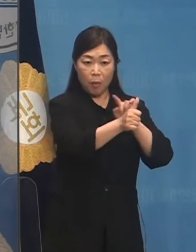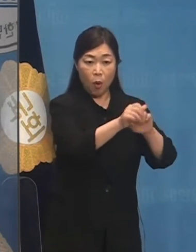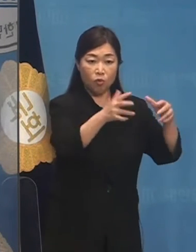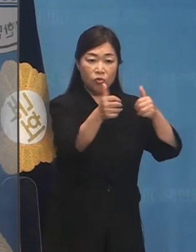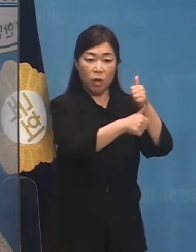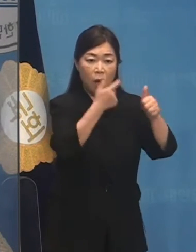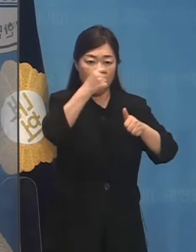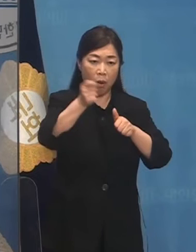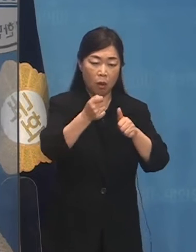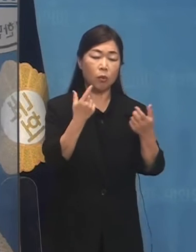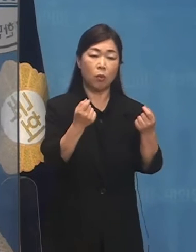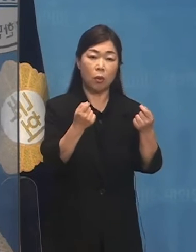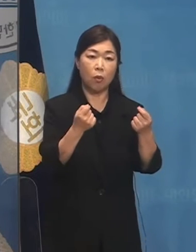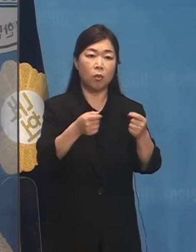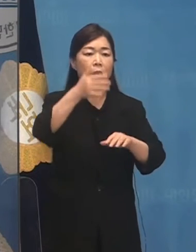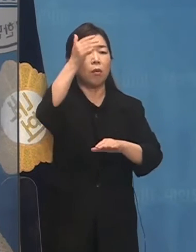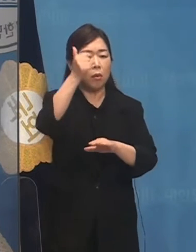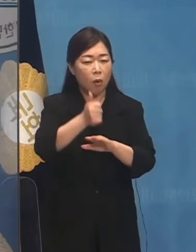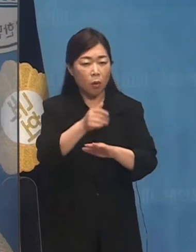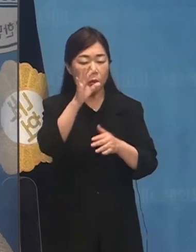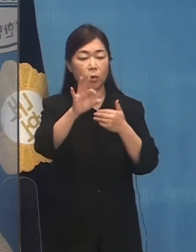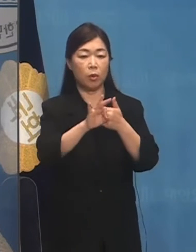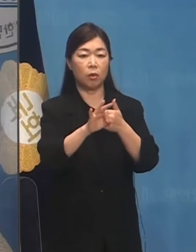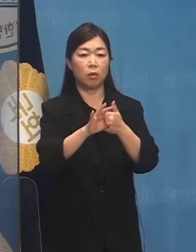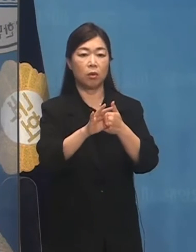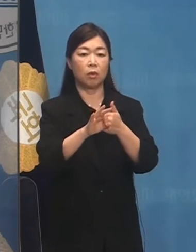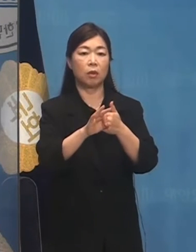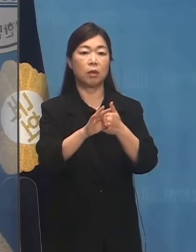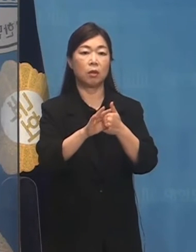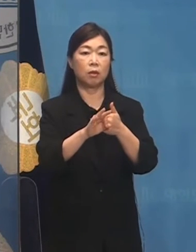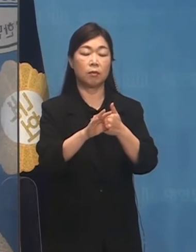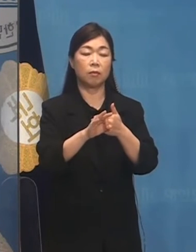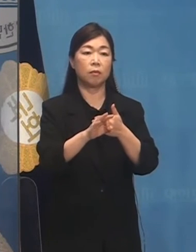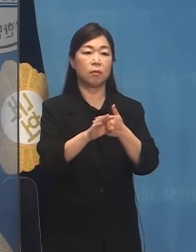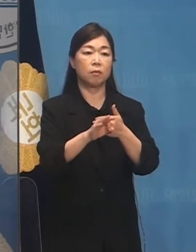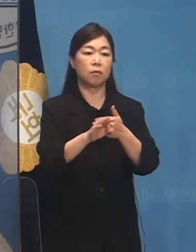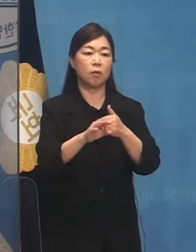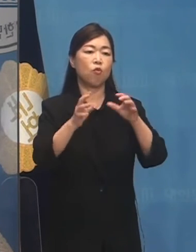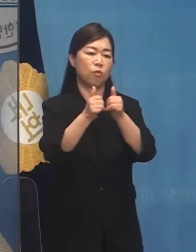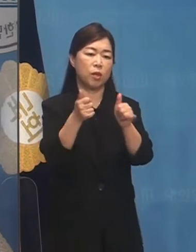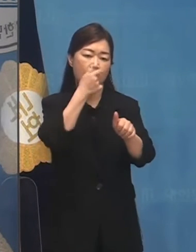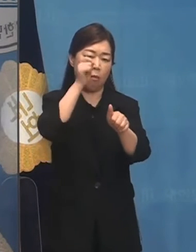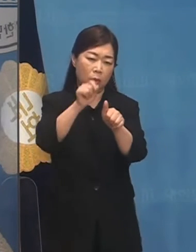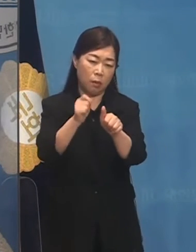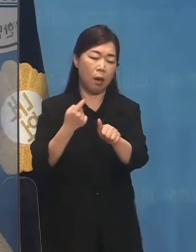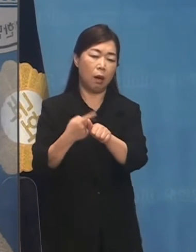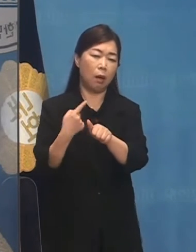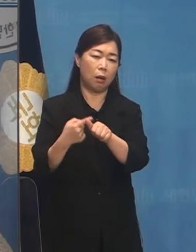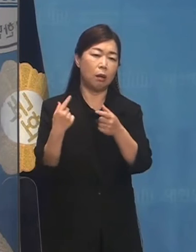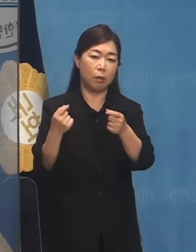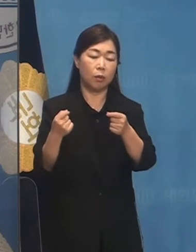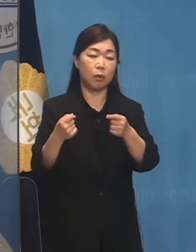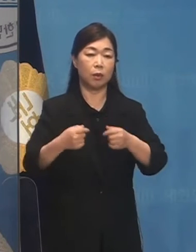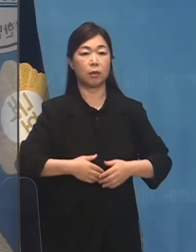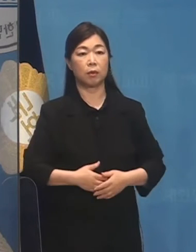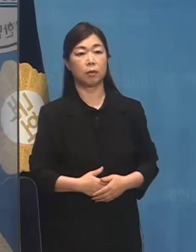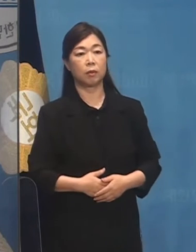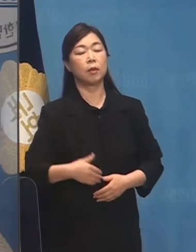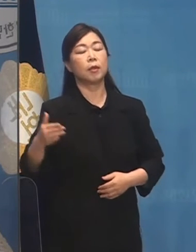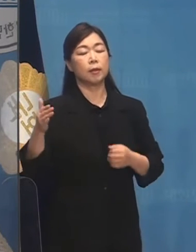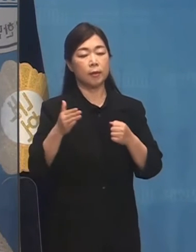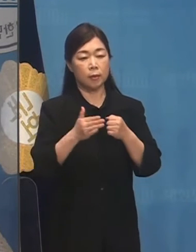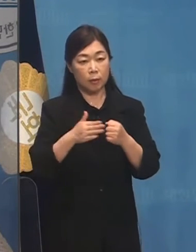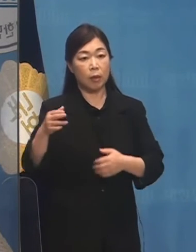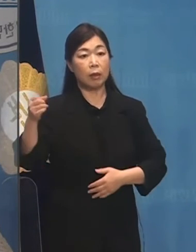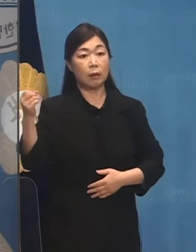국회를 모독하는 것이고 또 그것은 결과적으로 국민을 모독하는 행위일 것이다 이렇게 생각하고요. 다시